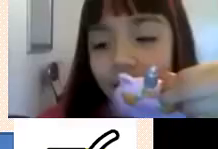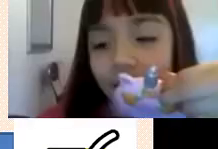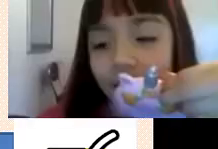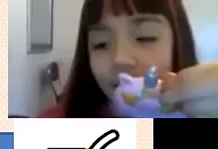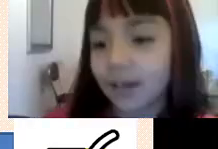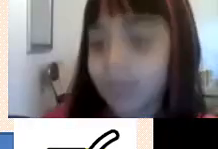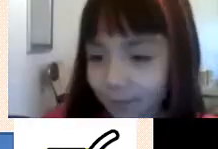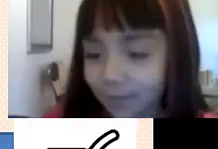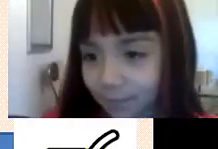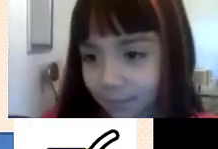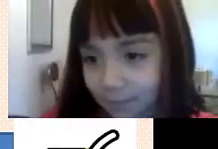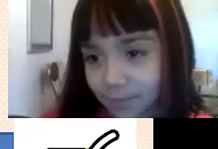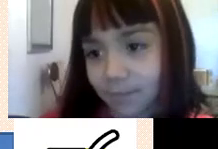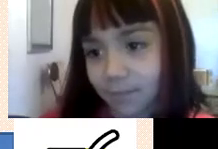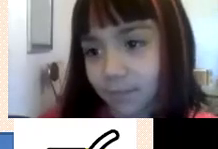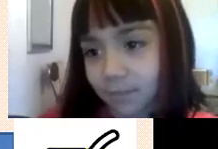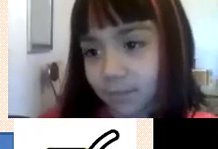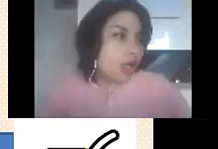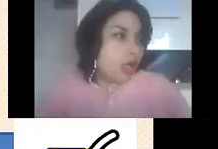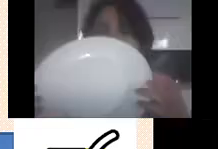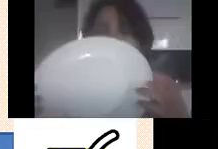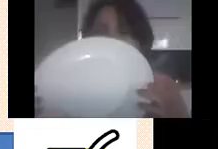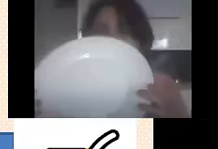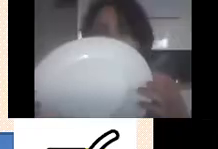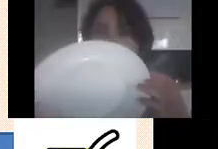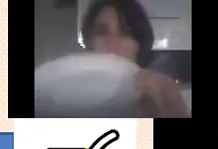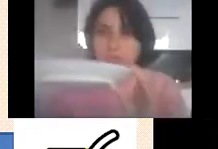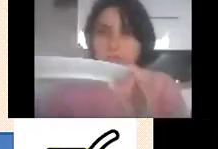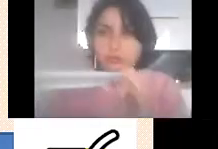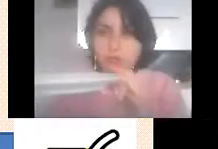está. Y mira, ¿y si yo botara este plato al suelo?